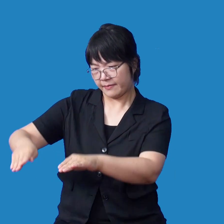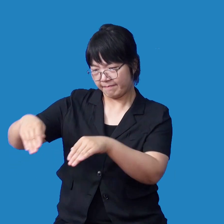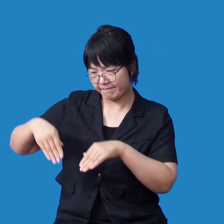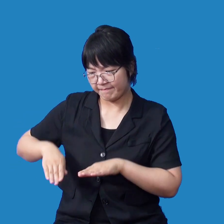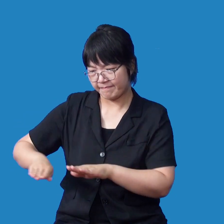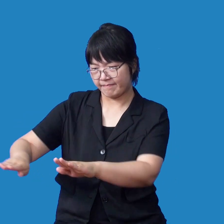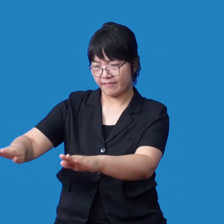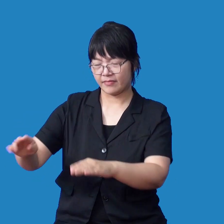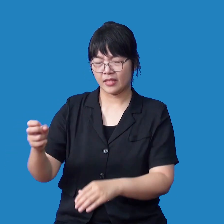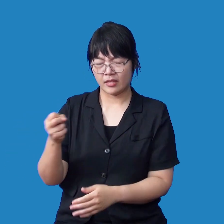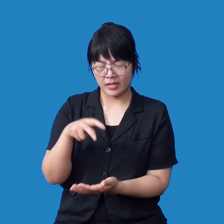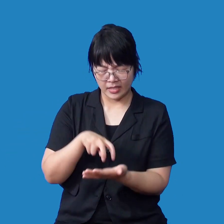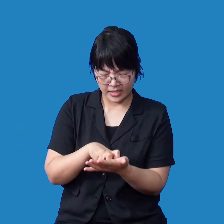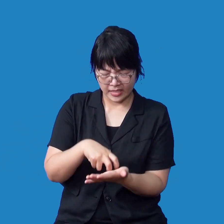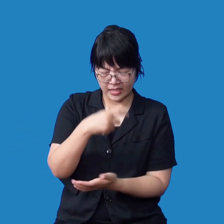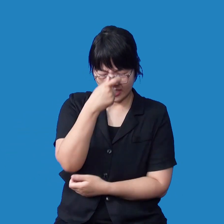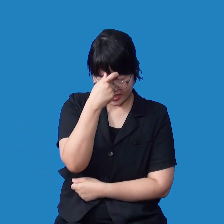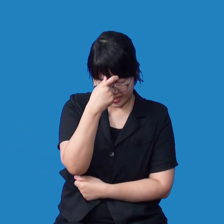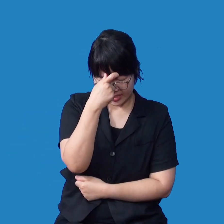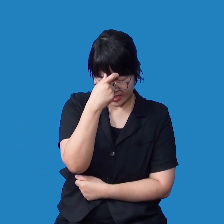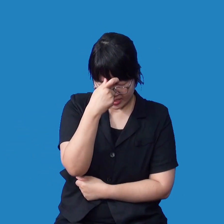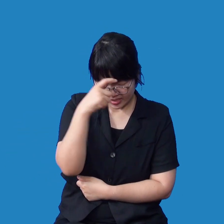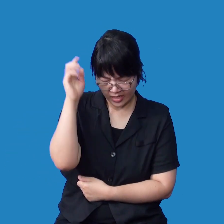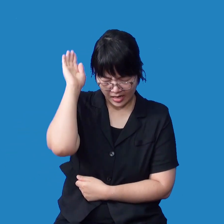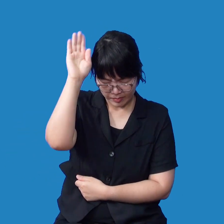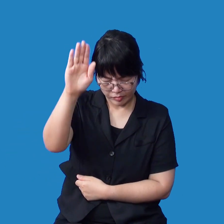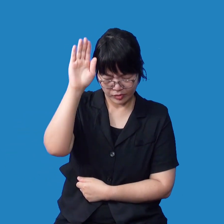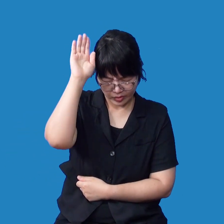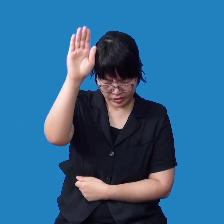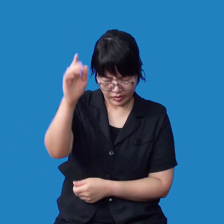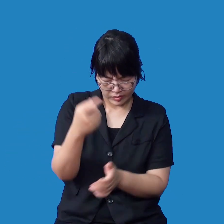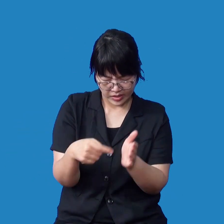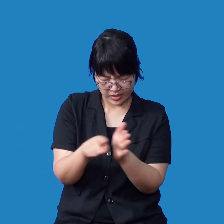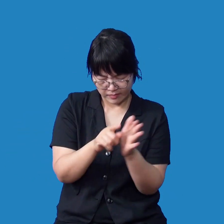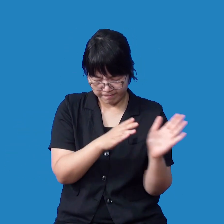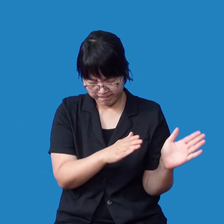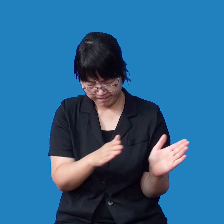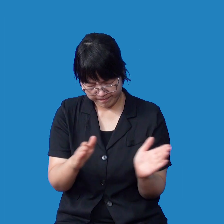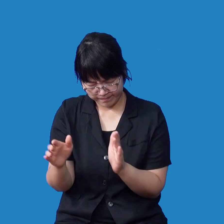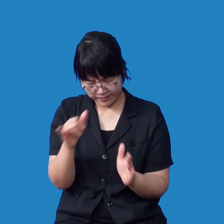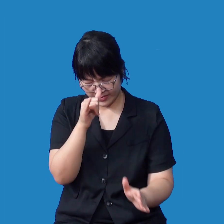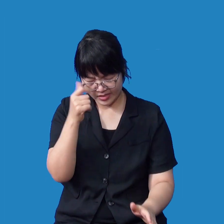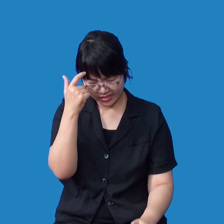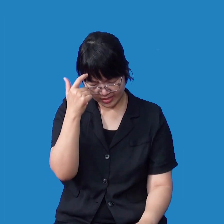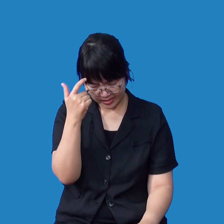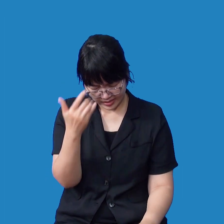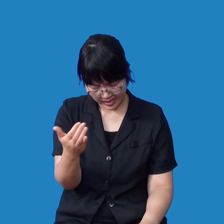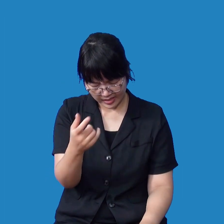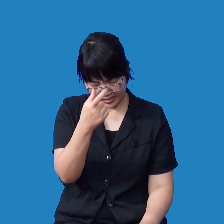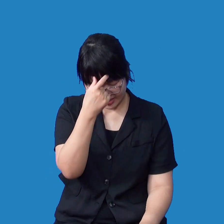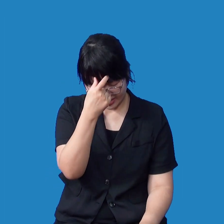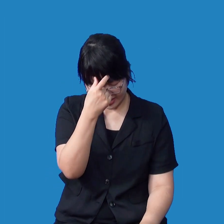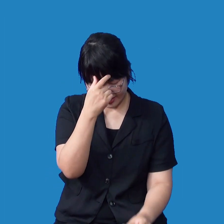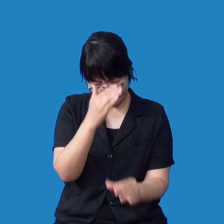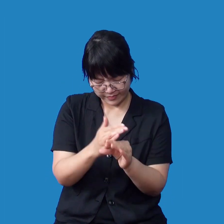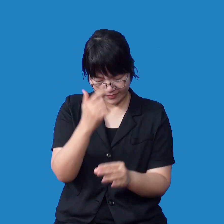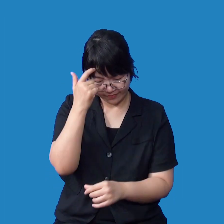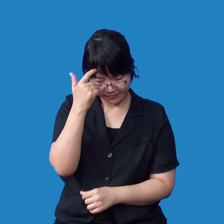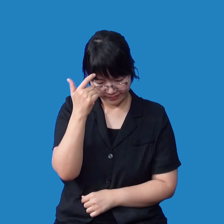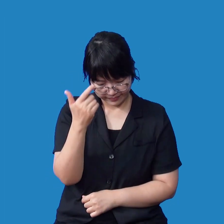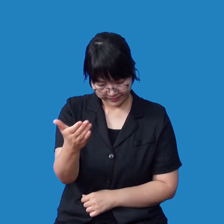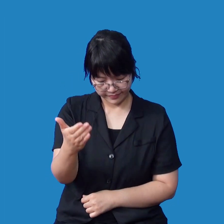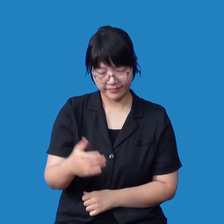무릎을 꿇고 미래를 향해 준비하고 있을까요? 기도하고 있을까요? 그렇게